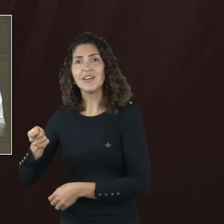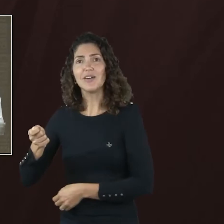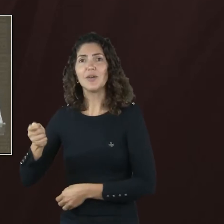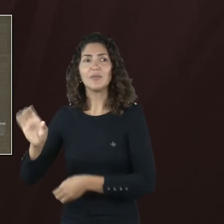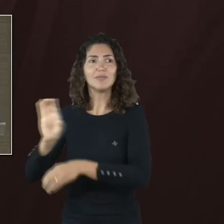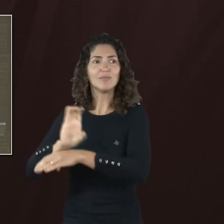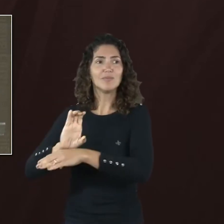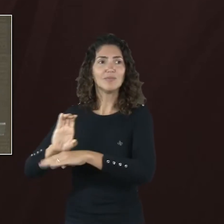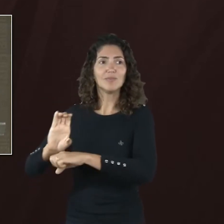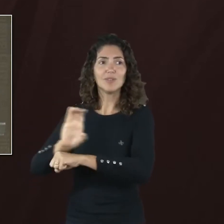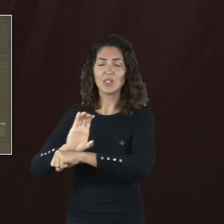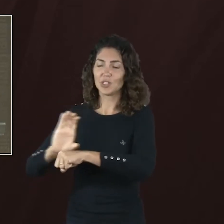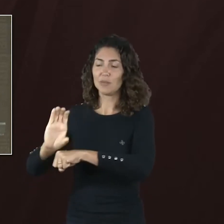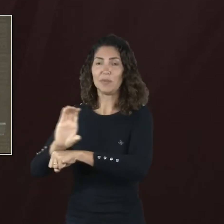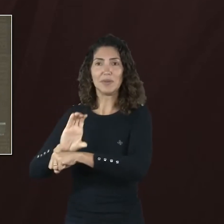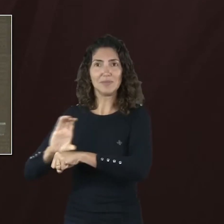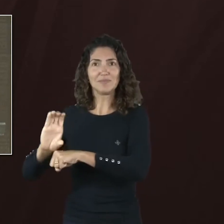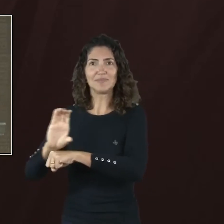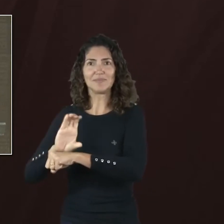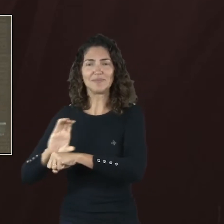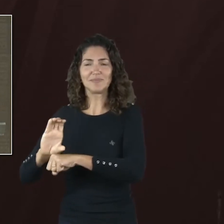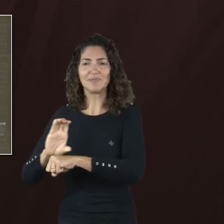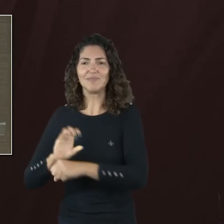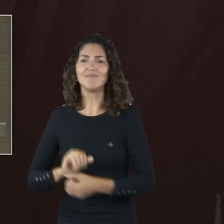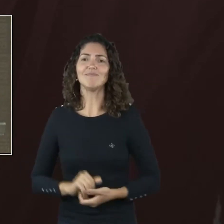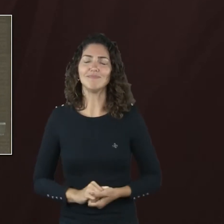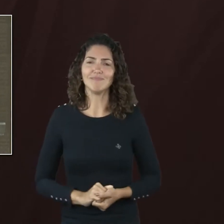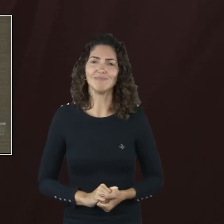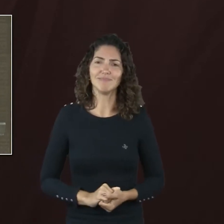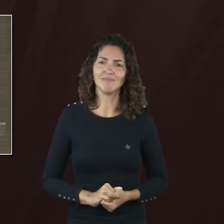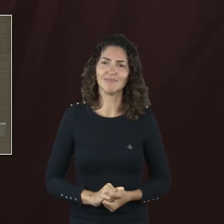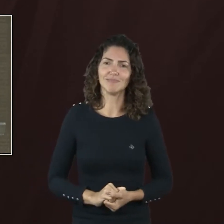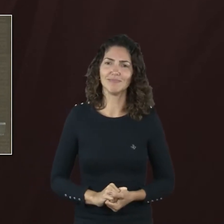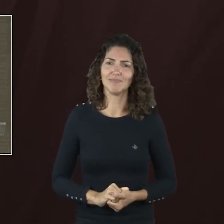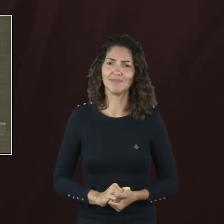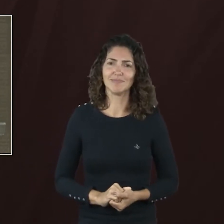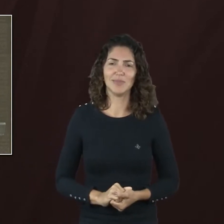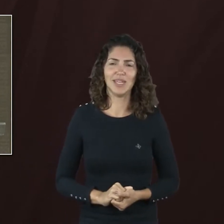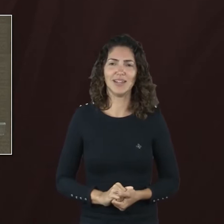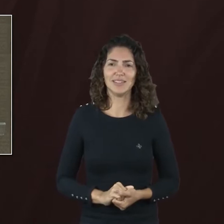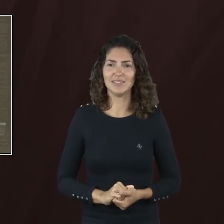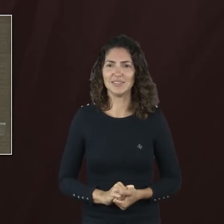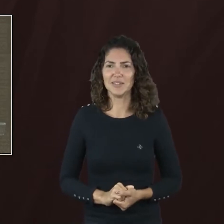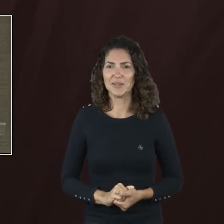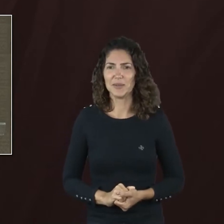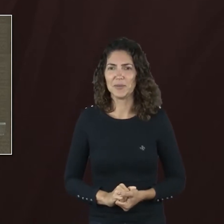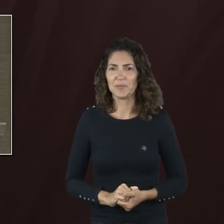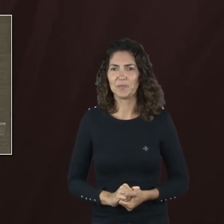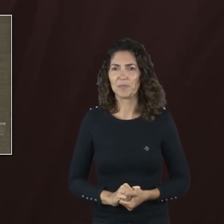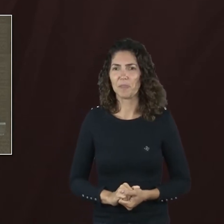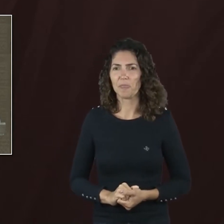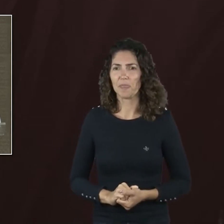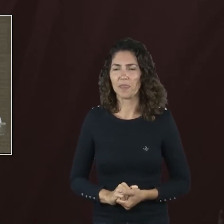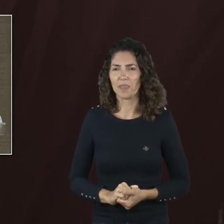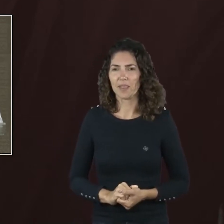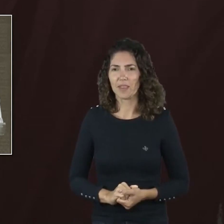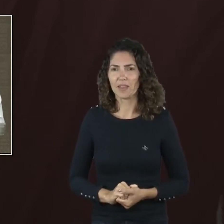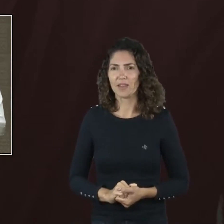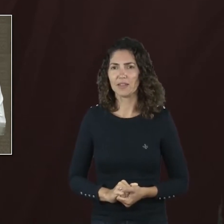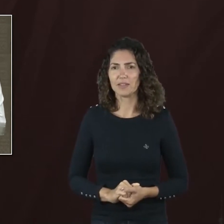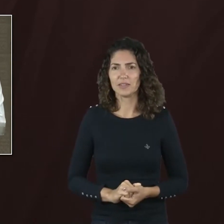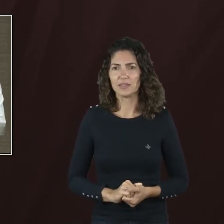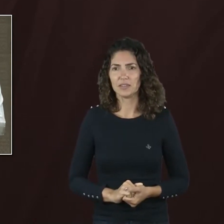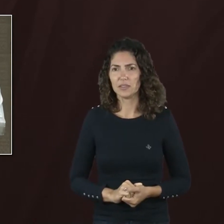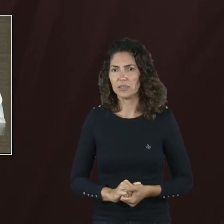Então, quando o navio, né, passou em